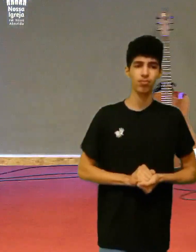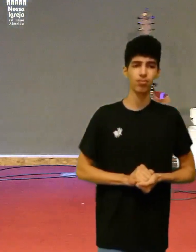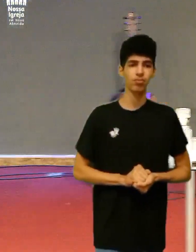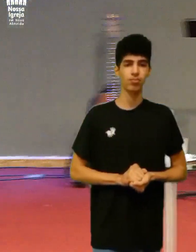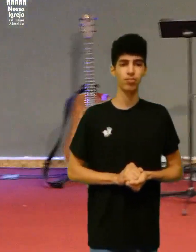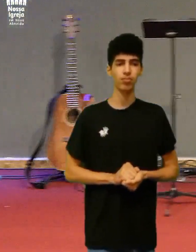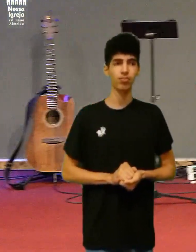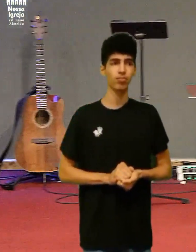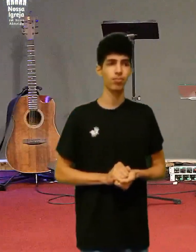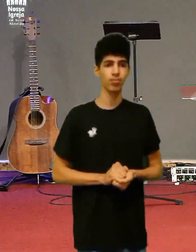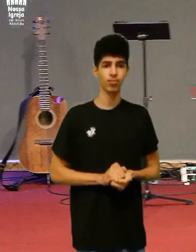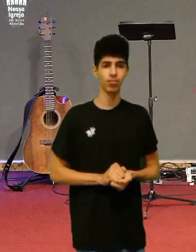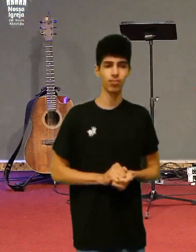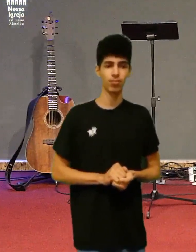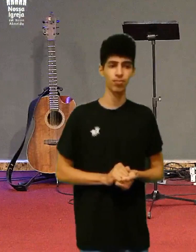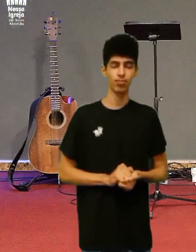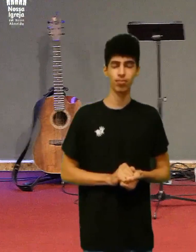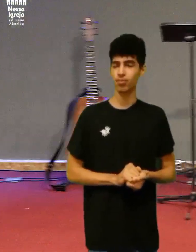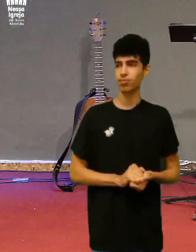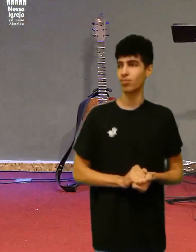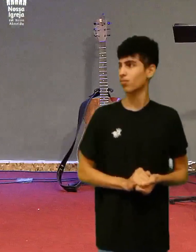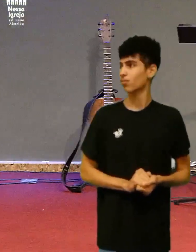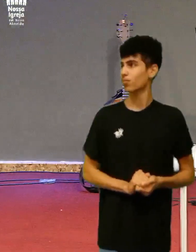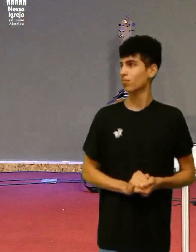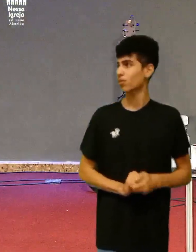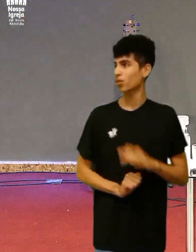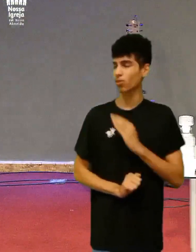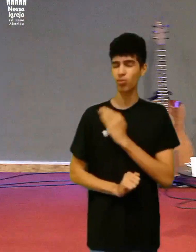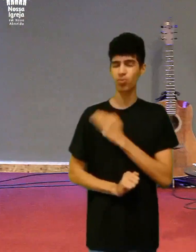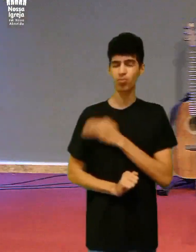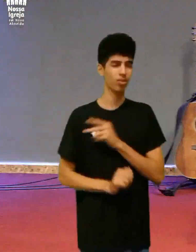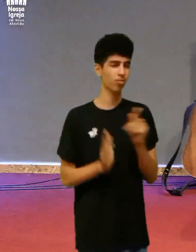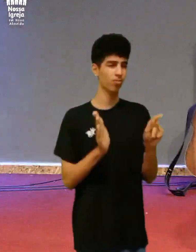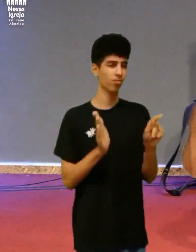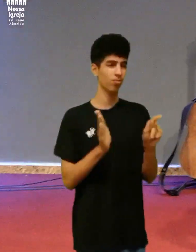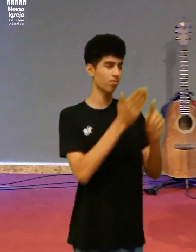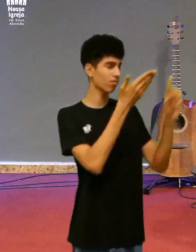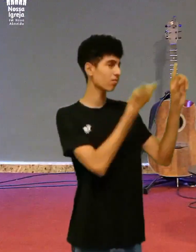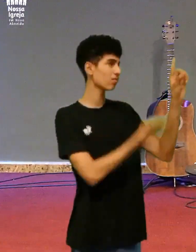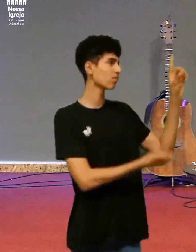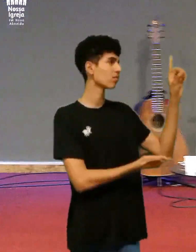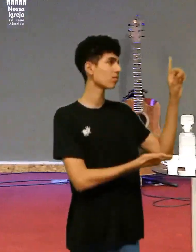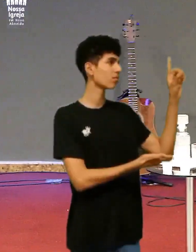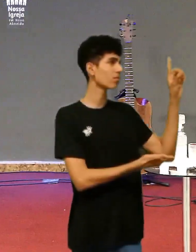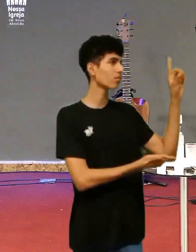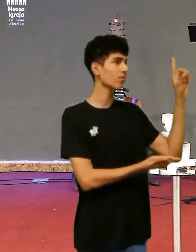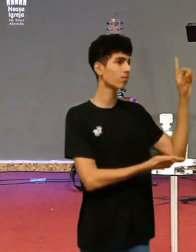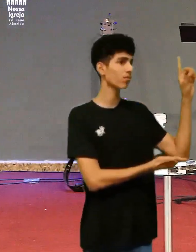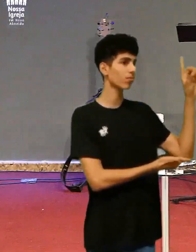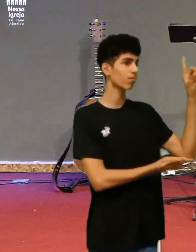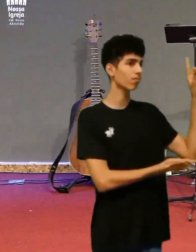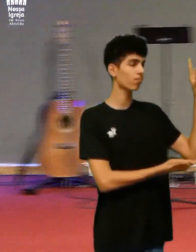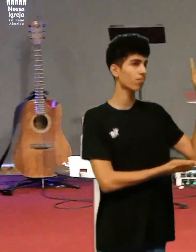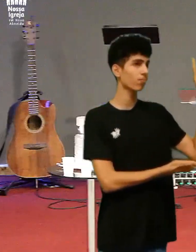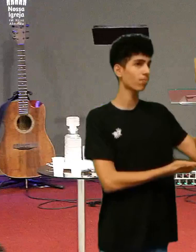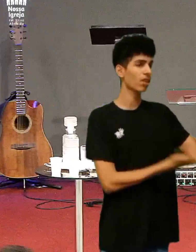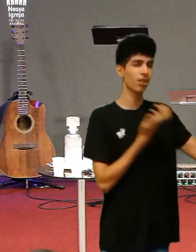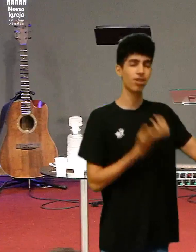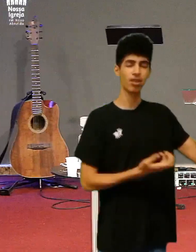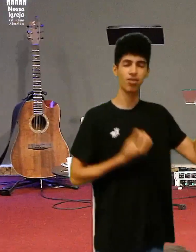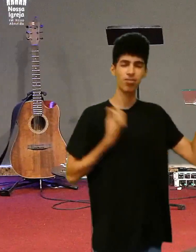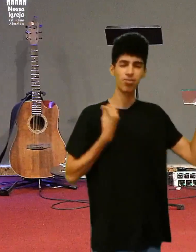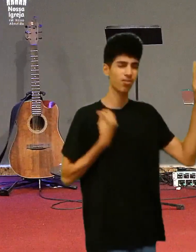Chega de morte. O coração do Senhor, o coração do Senhor quer dar vida a